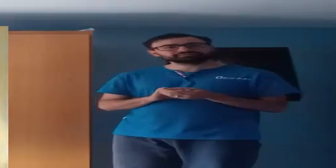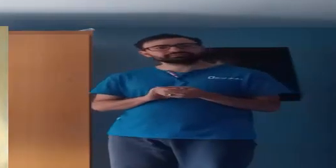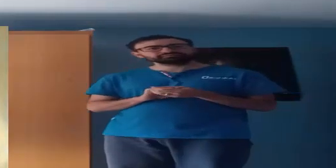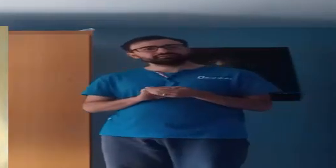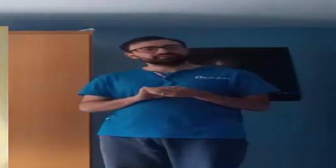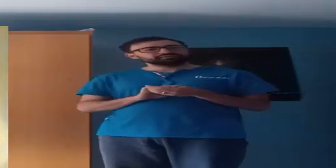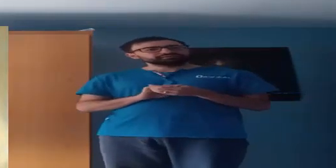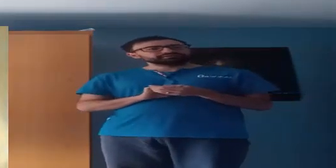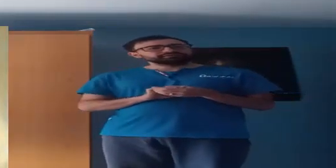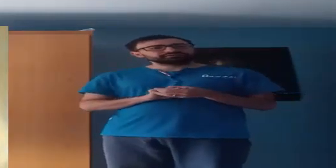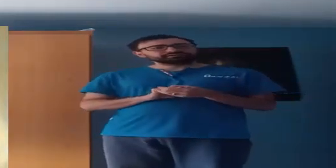canción,